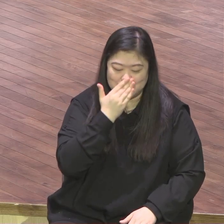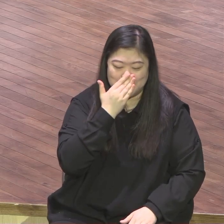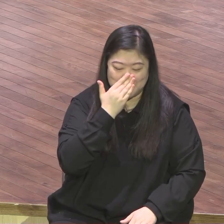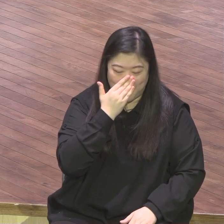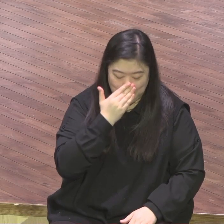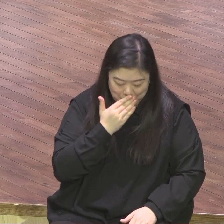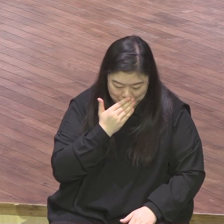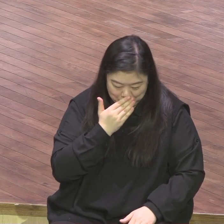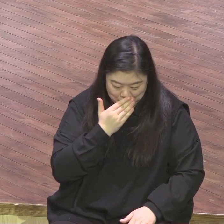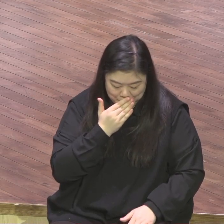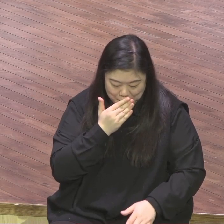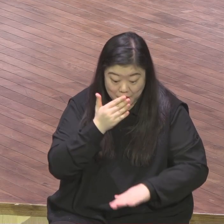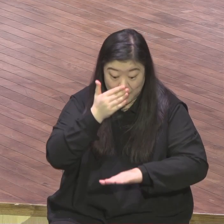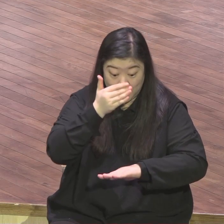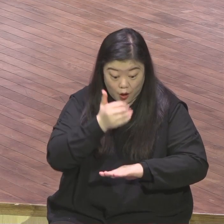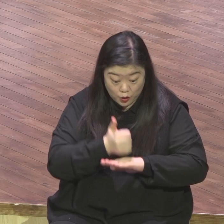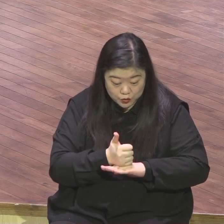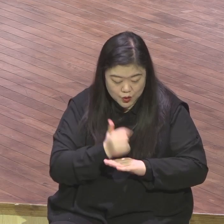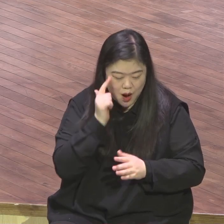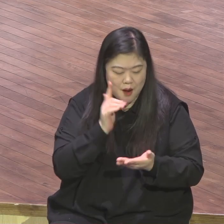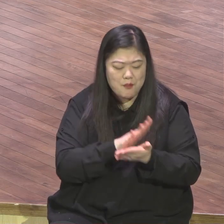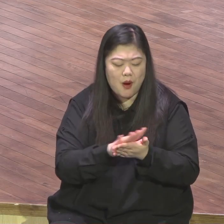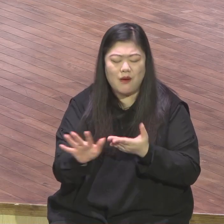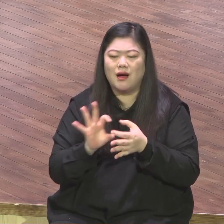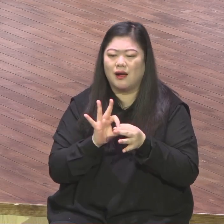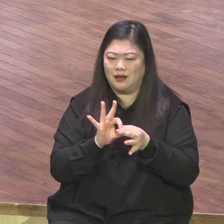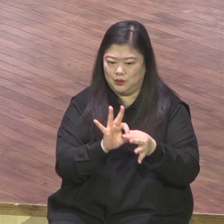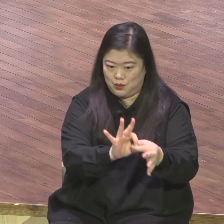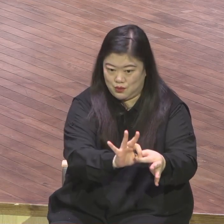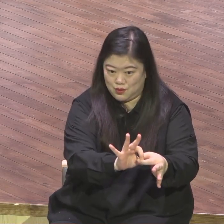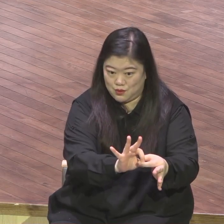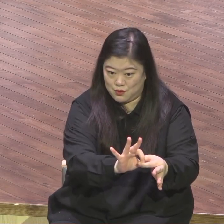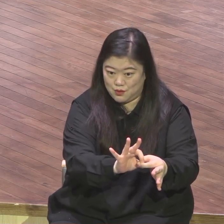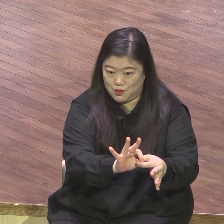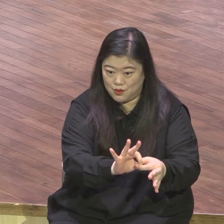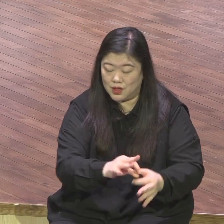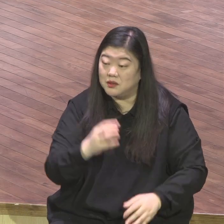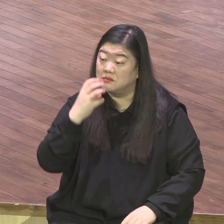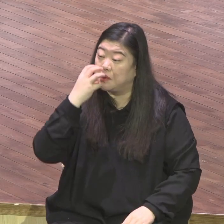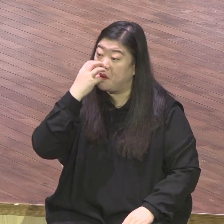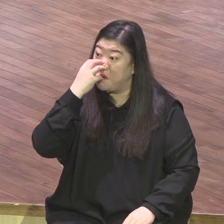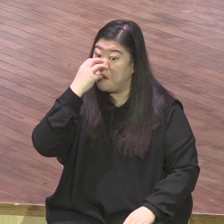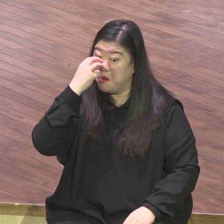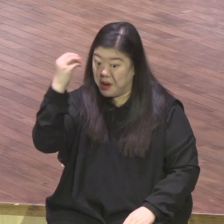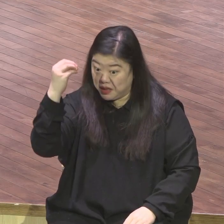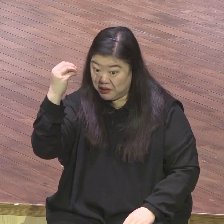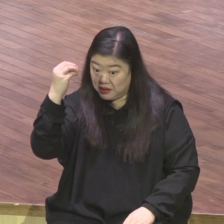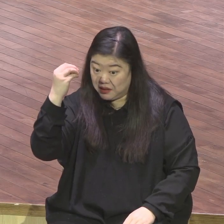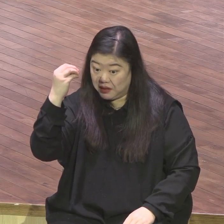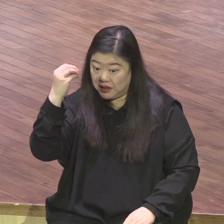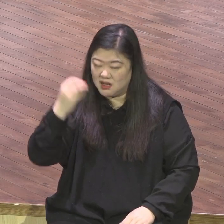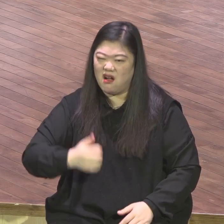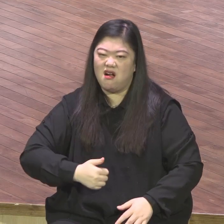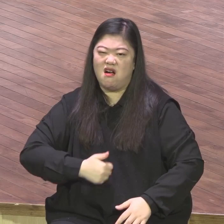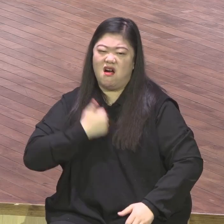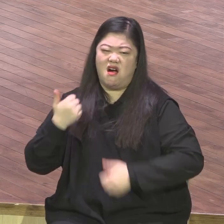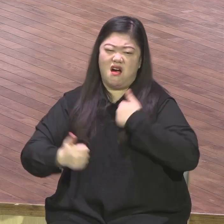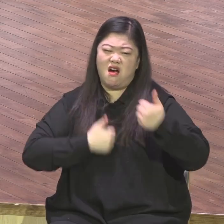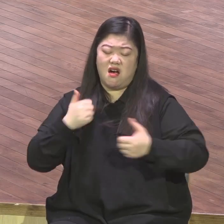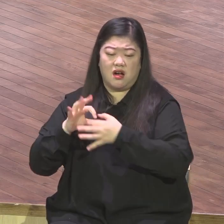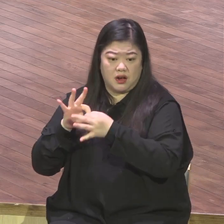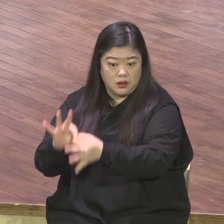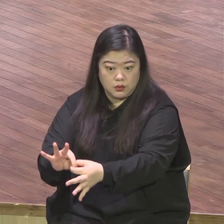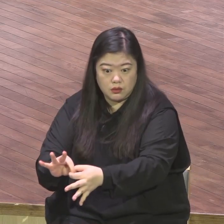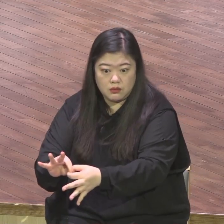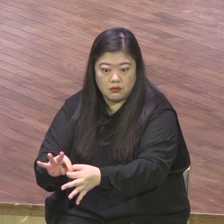겸손한 사람에게는 지속적인 평화가 있지만 교만한 사람에게는 자존 시기와 분노가